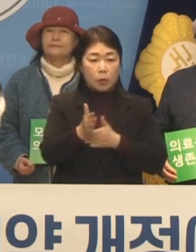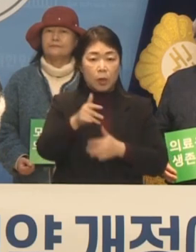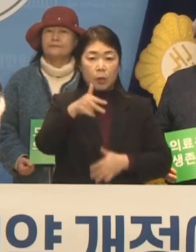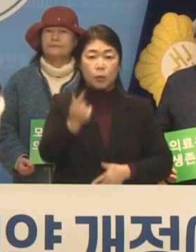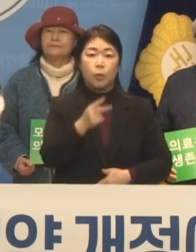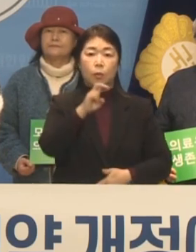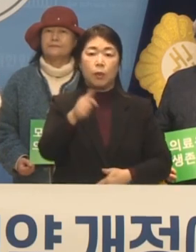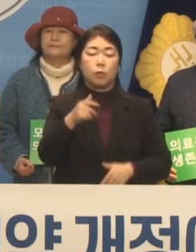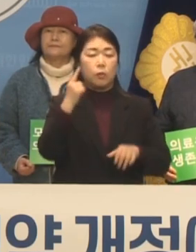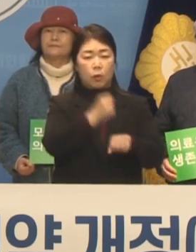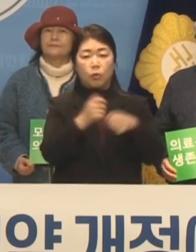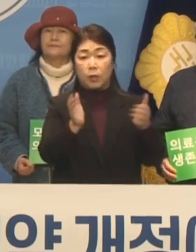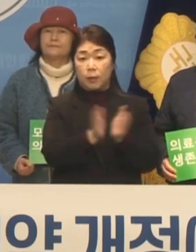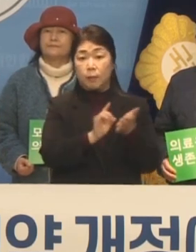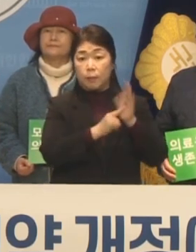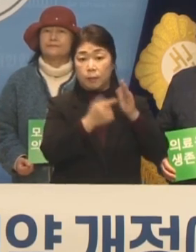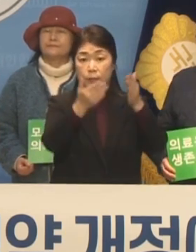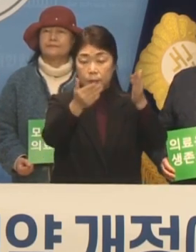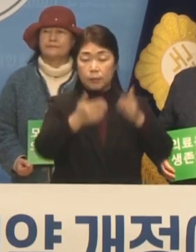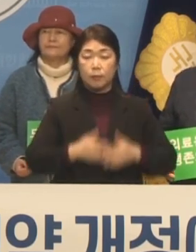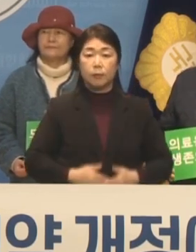교수 연구팀 이상입니다.